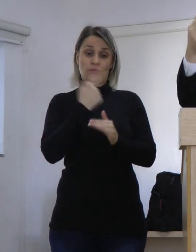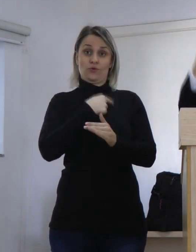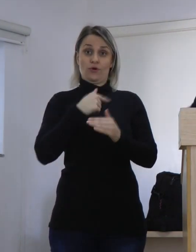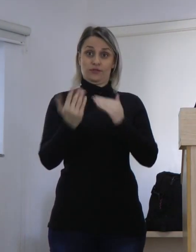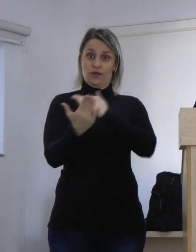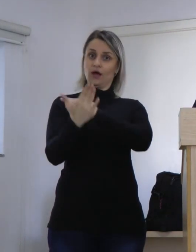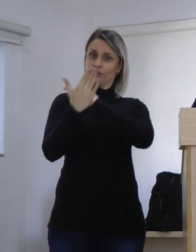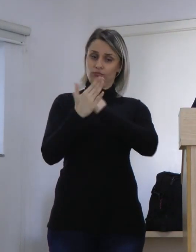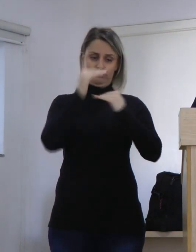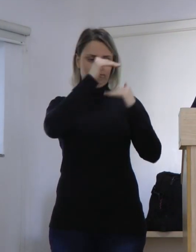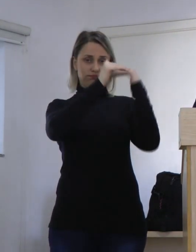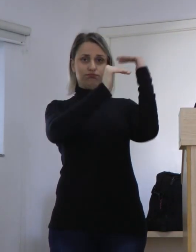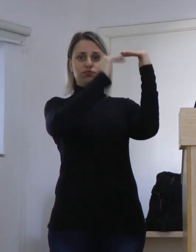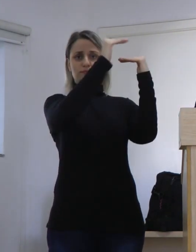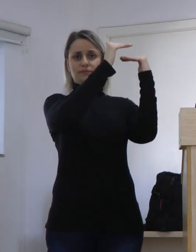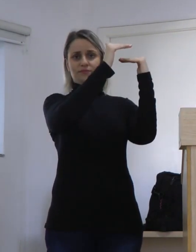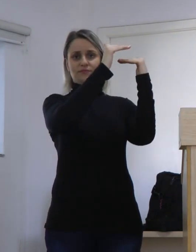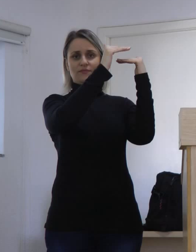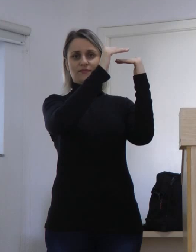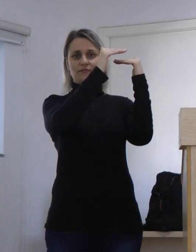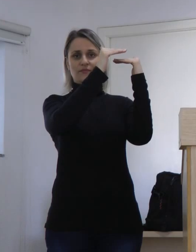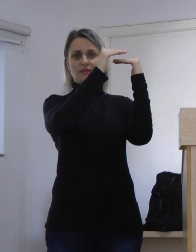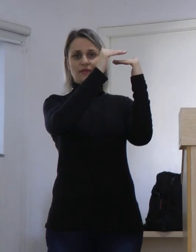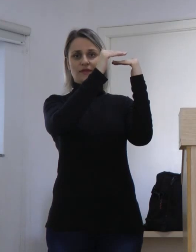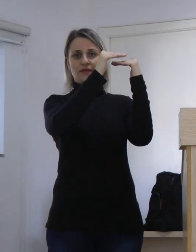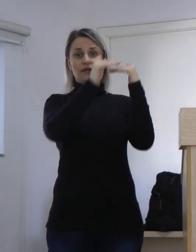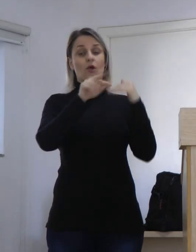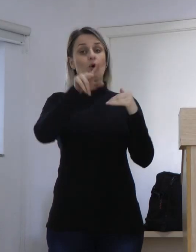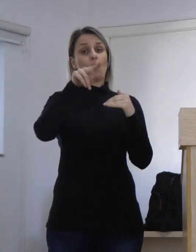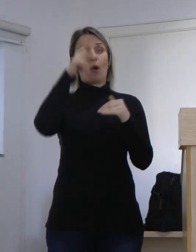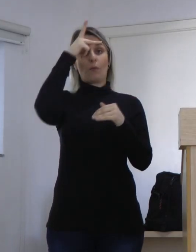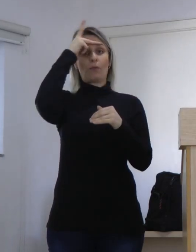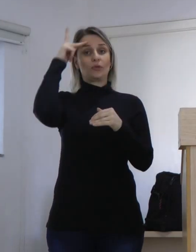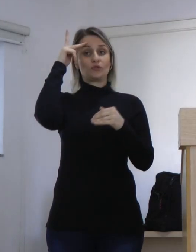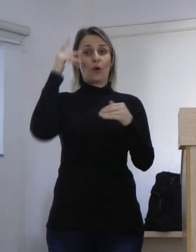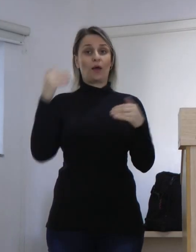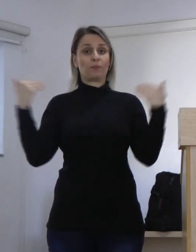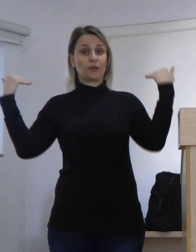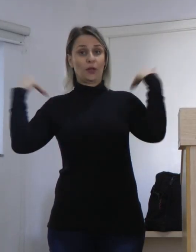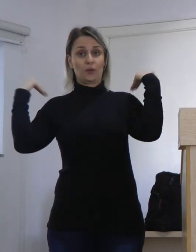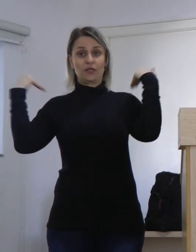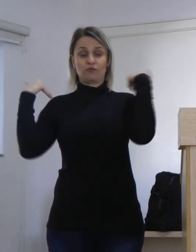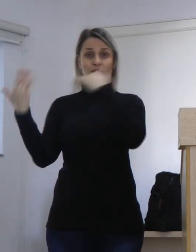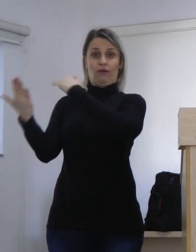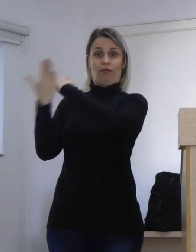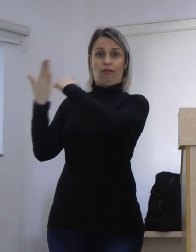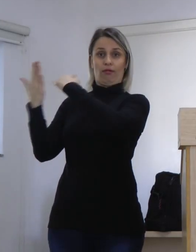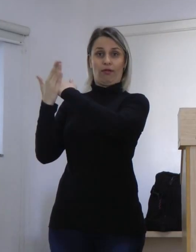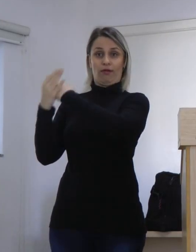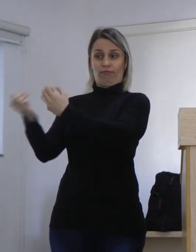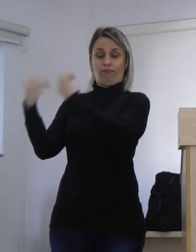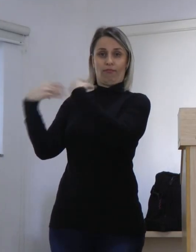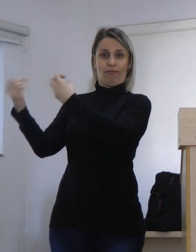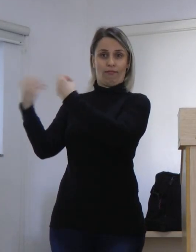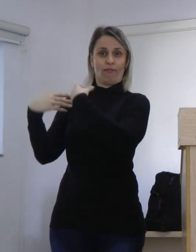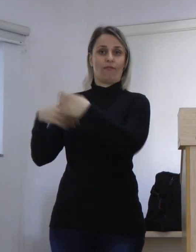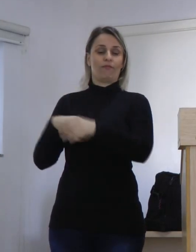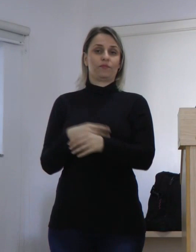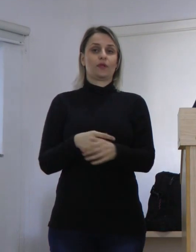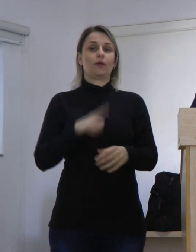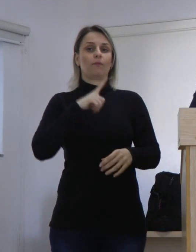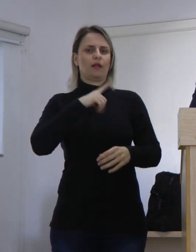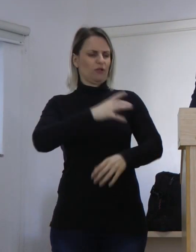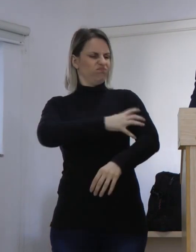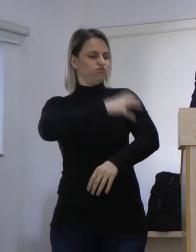crescimento espiritual. Então são como personal trainers espirituais para a gente desenvolver